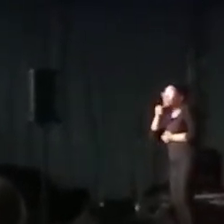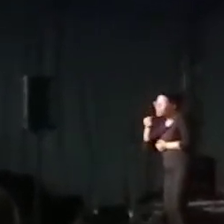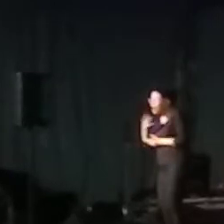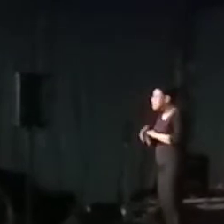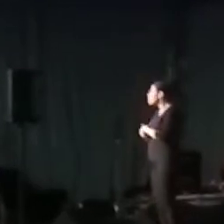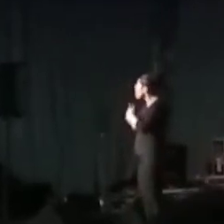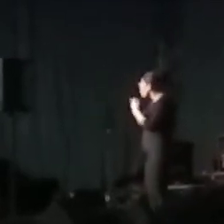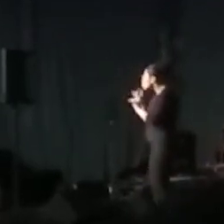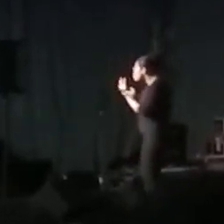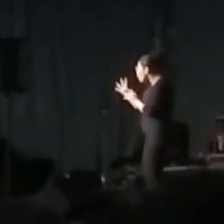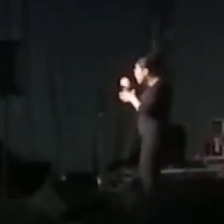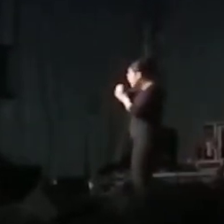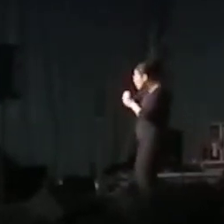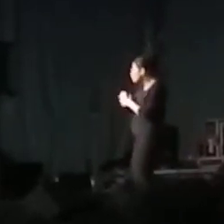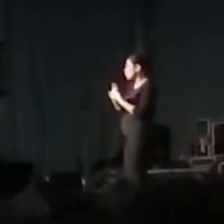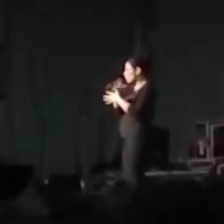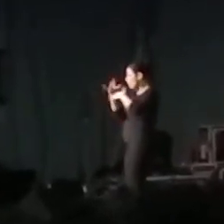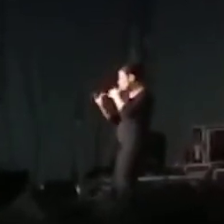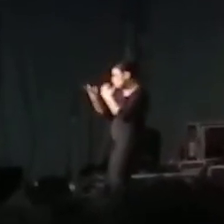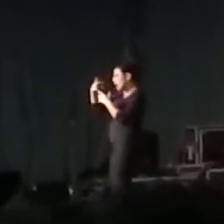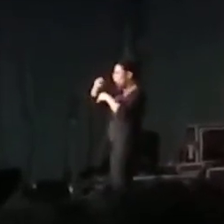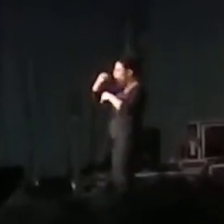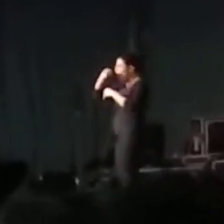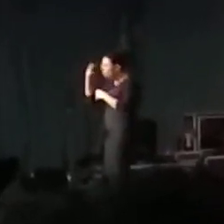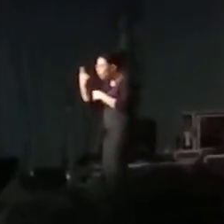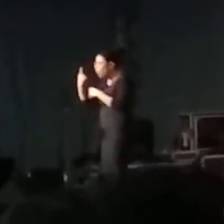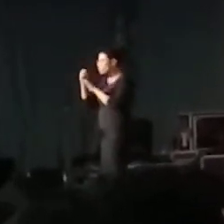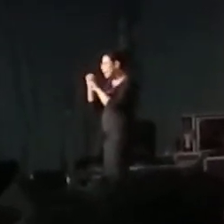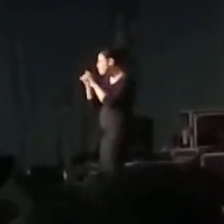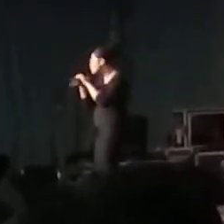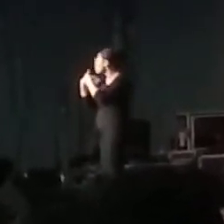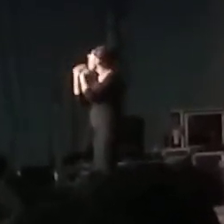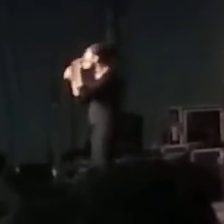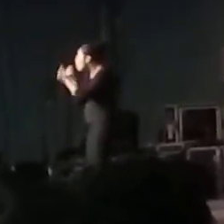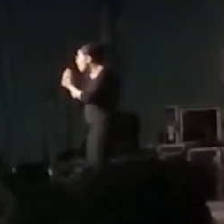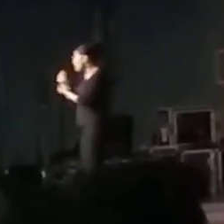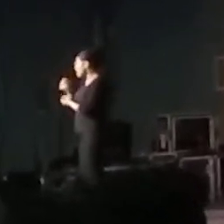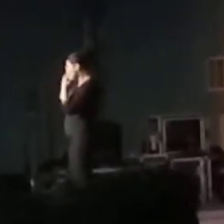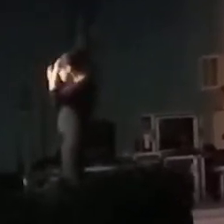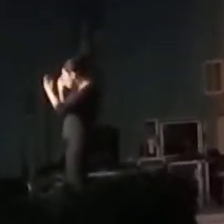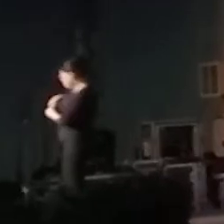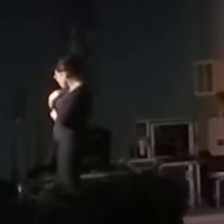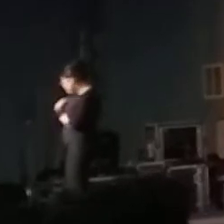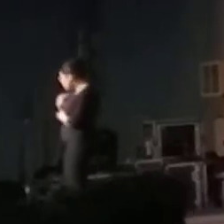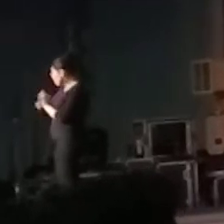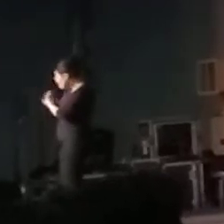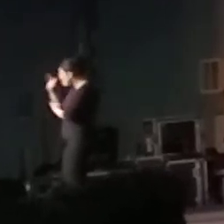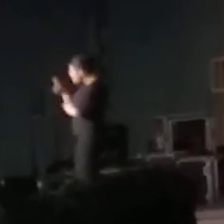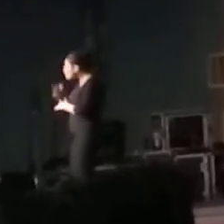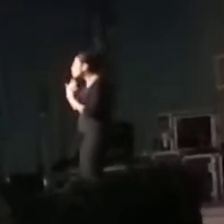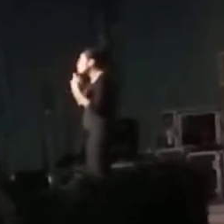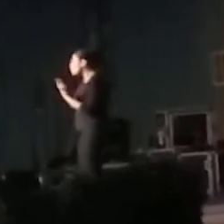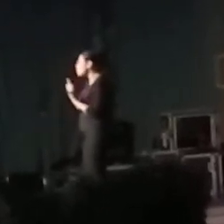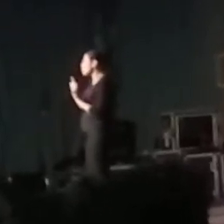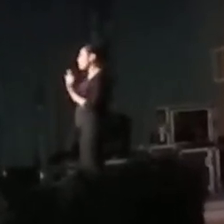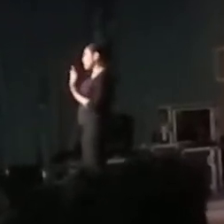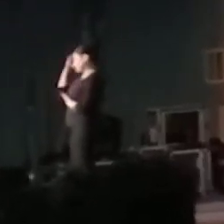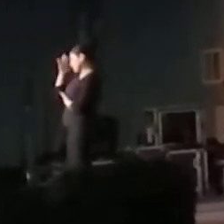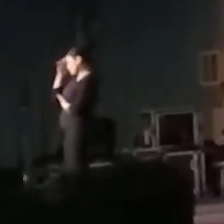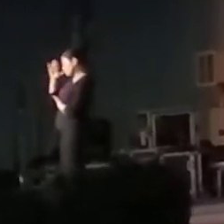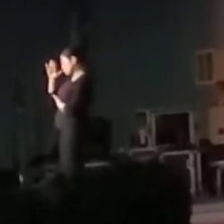na mídia, exatamente, mas você se preocupa muito com a questão social, com a história de vida dessas pessoas, você considera muito isso, releva